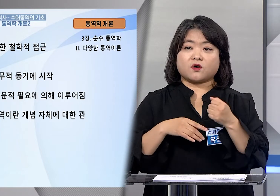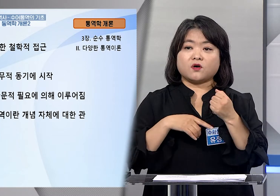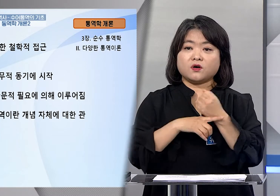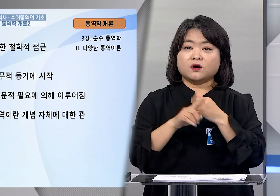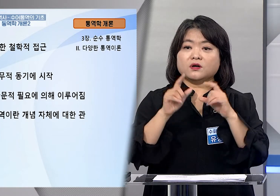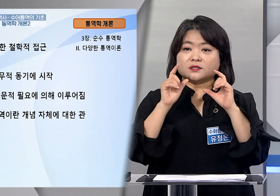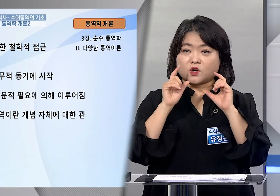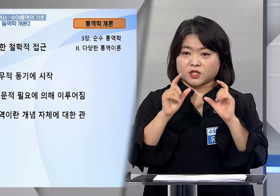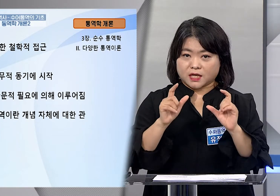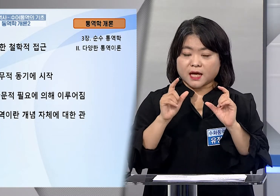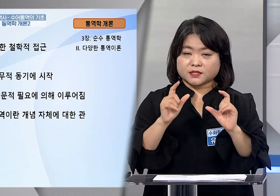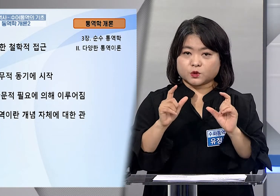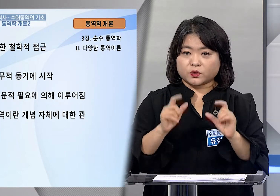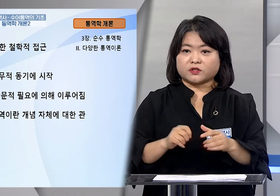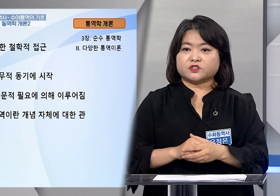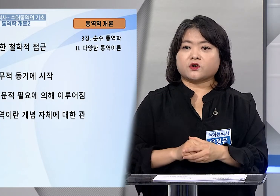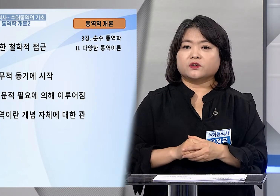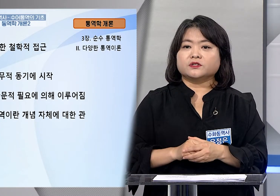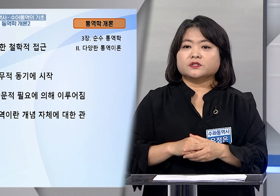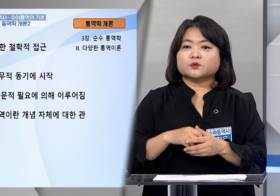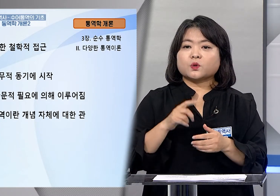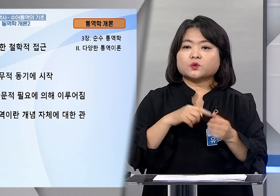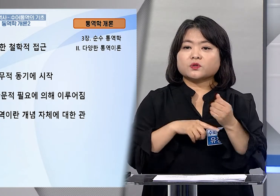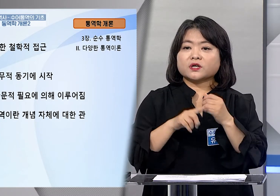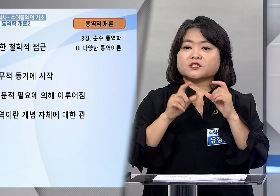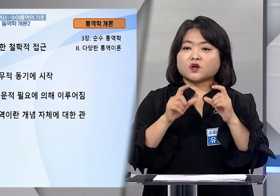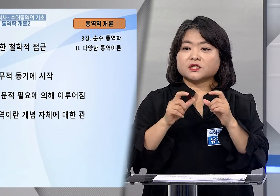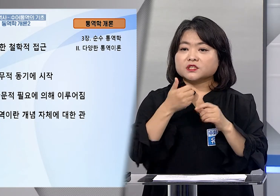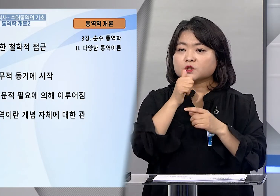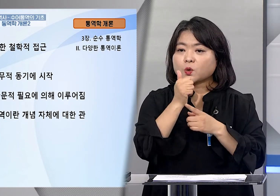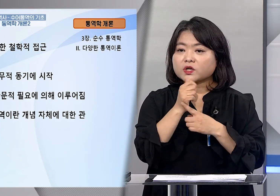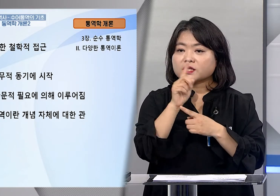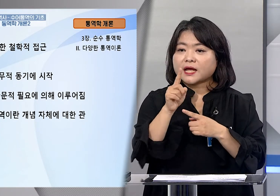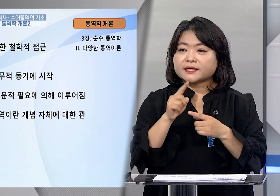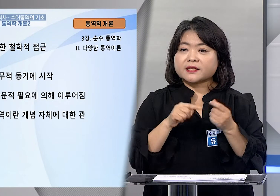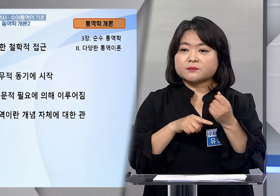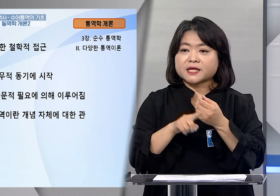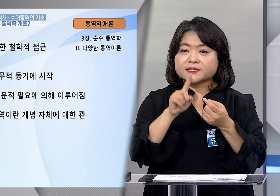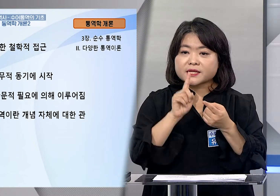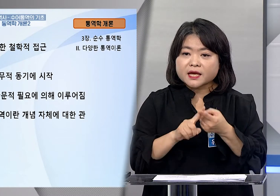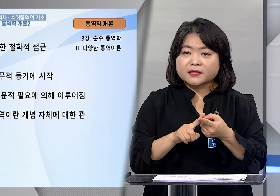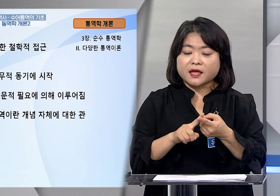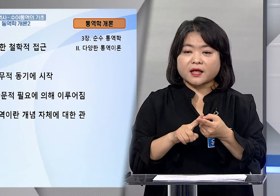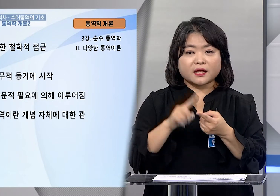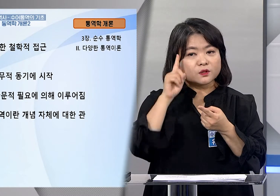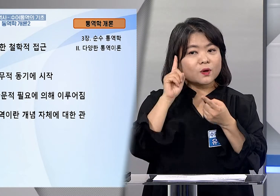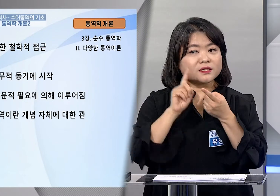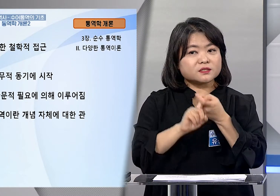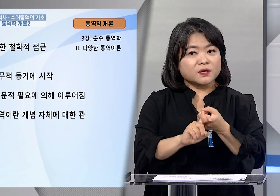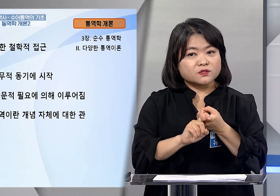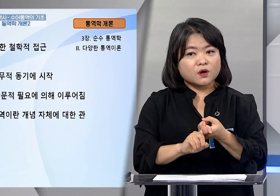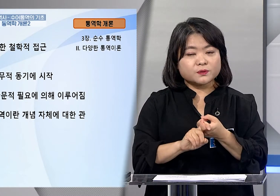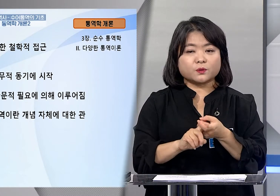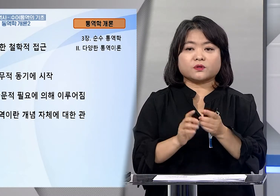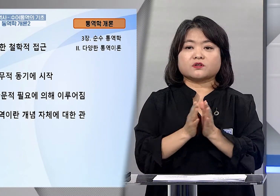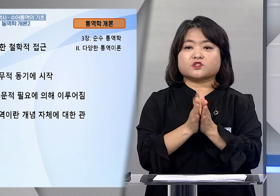정의가 시도되었죠. 또 통역의 정의는 통역이란 개념 자체에 대한 관심에서 비롯되었죠.